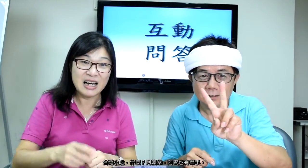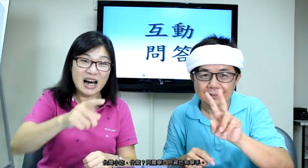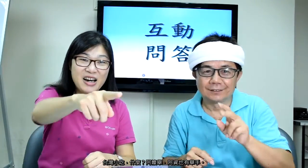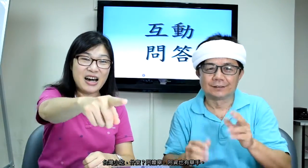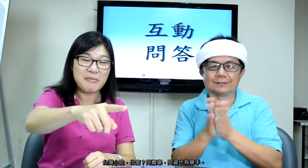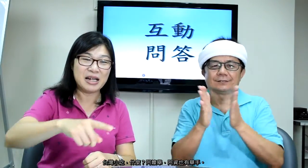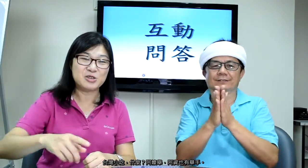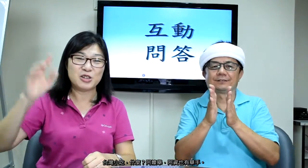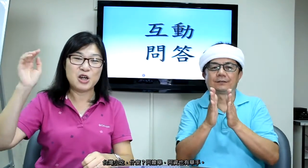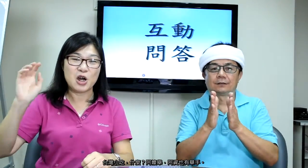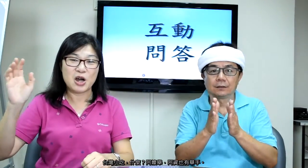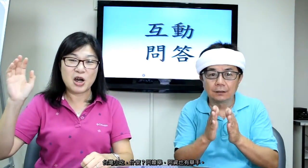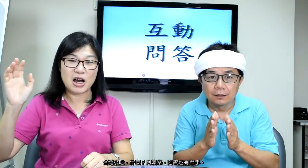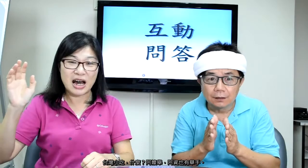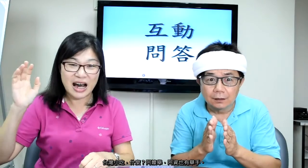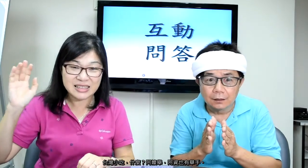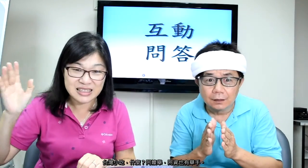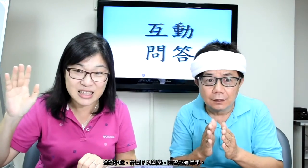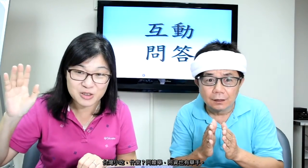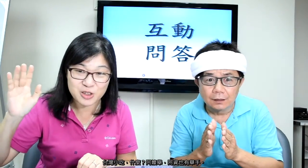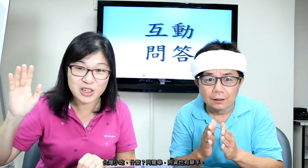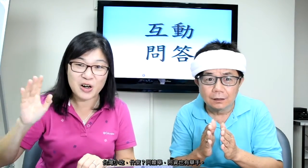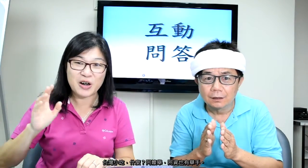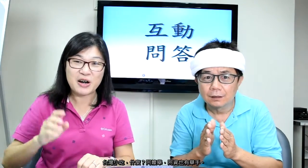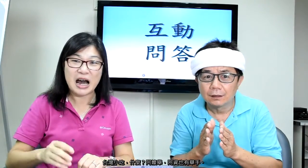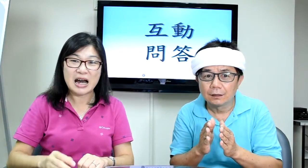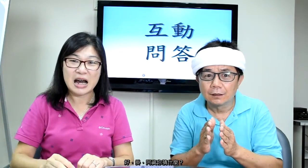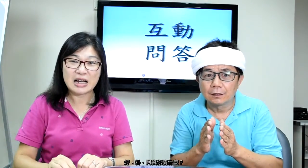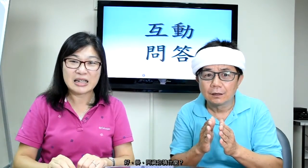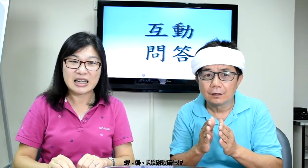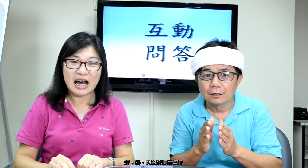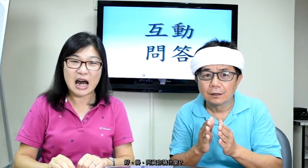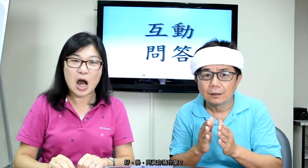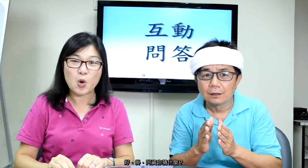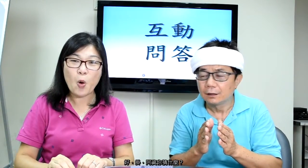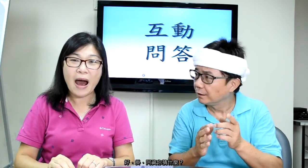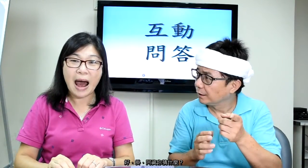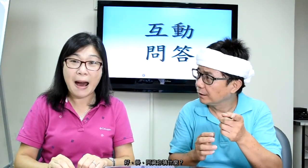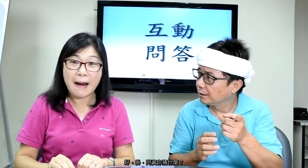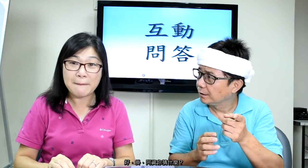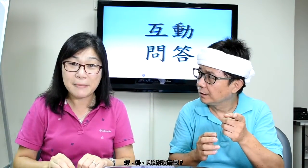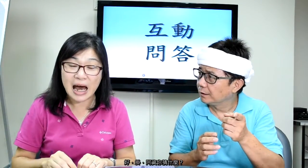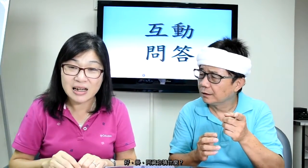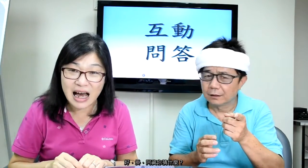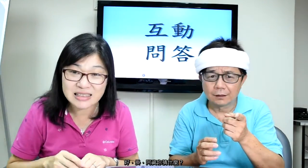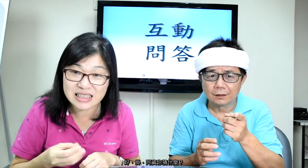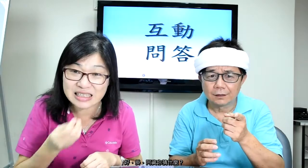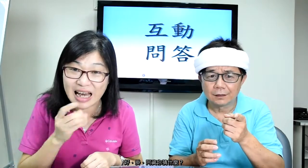哦，阿嬷举。哦，阿姿有举手，好，挂啊！阿姿，你猜